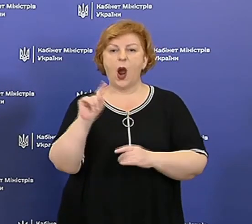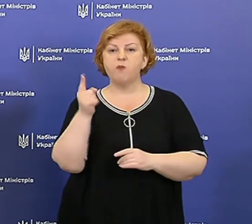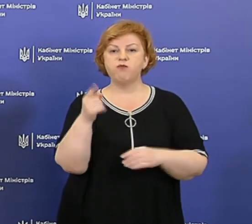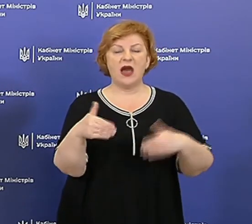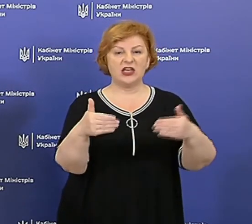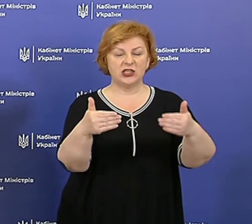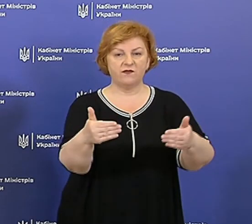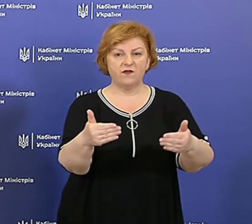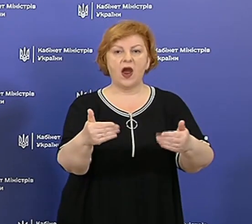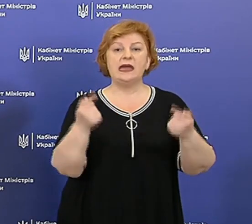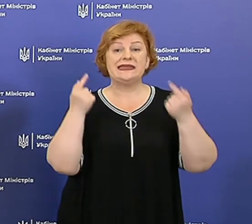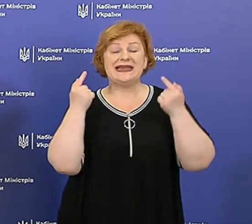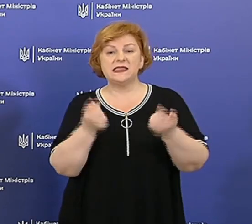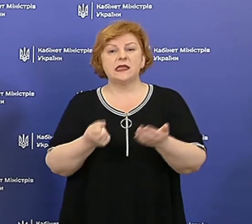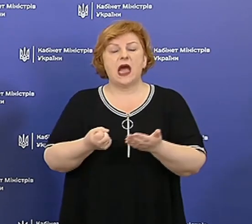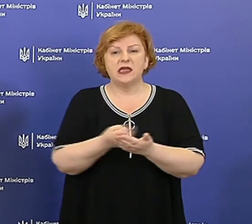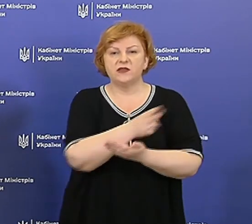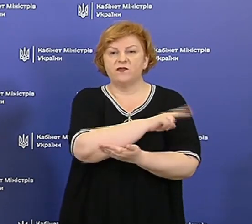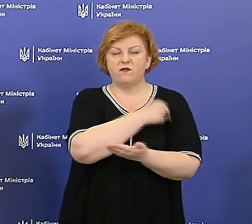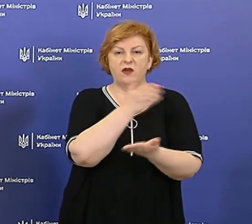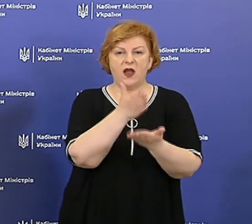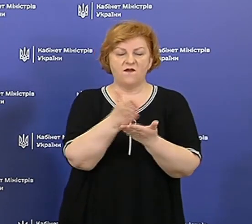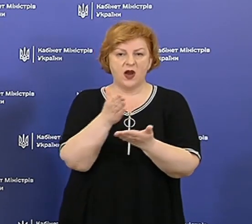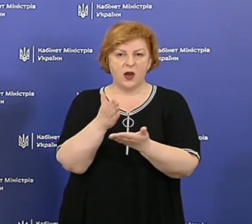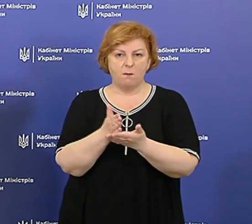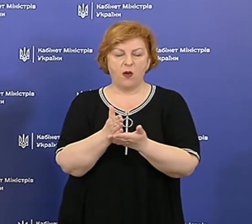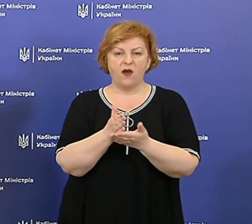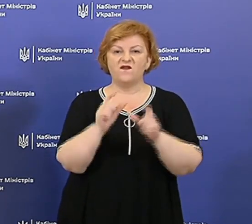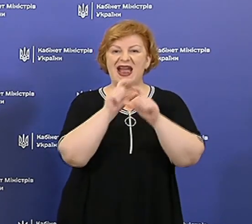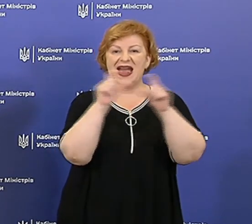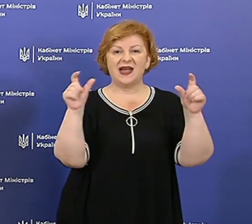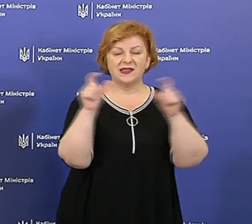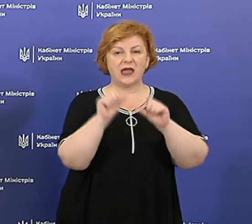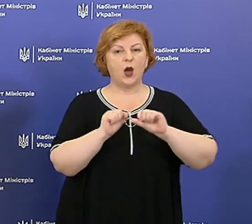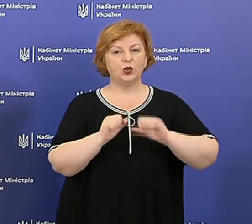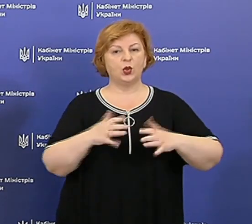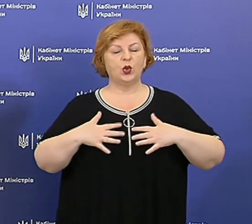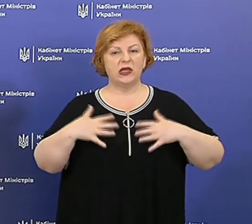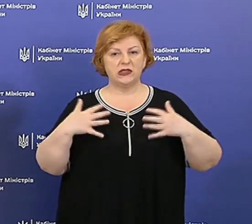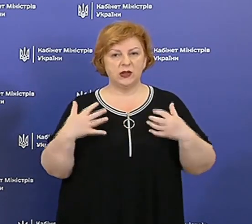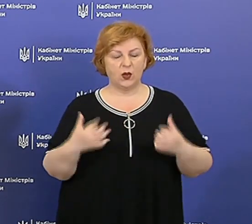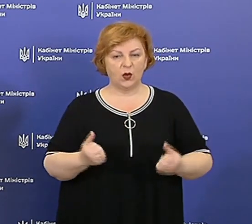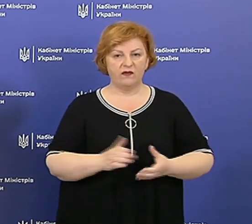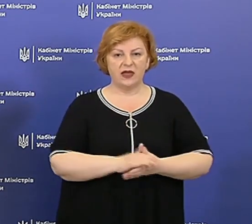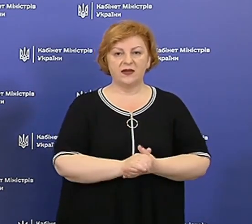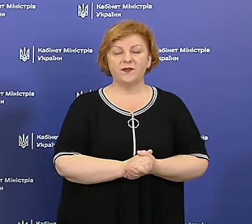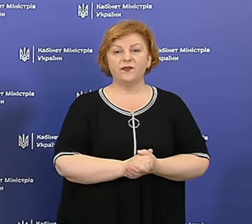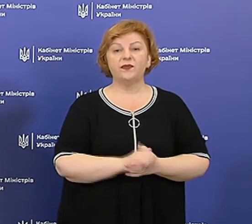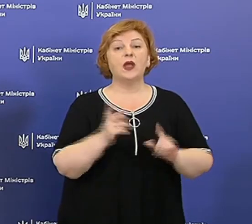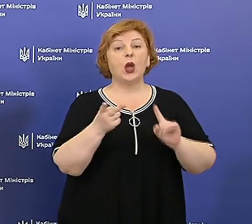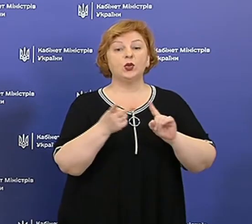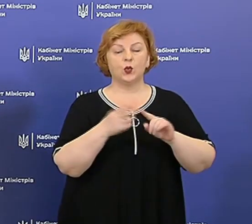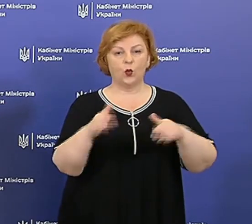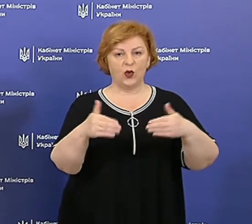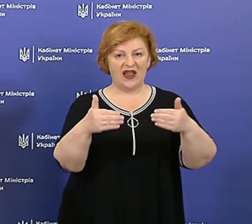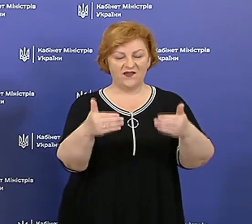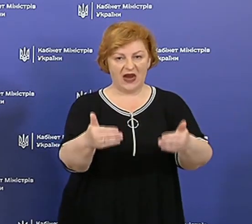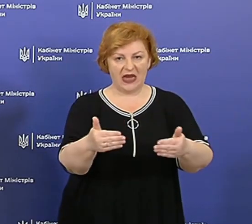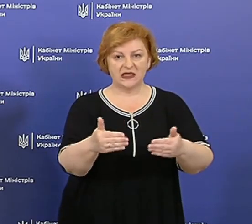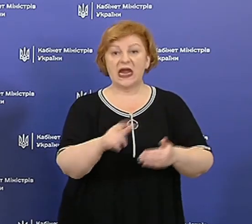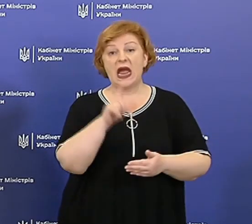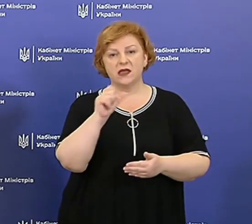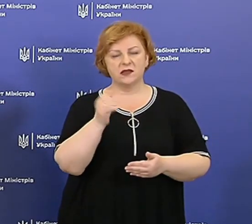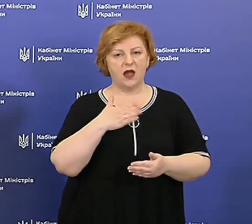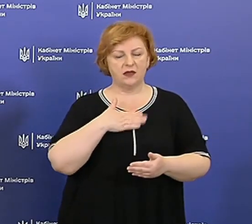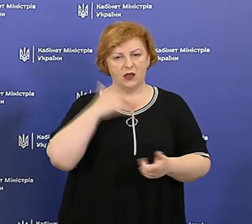значна госпіталізація відбувається в заклади охорони здоров'я другої хвилі. За